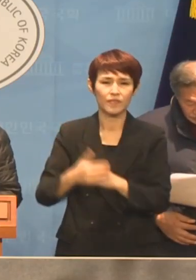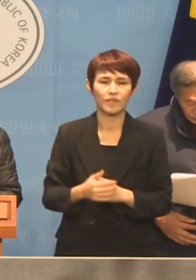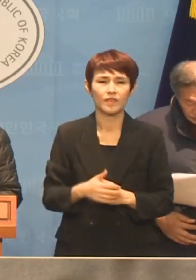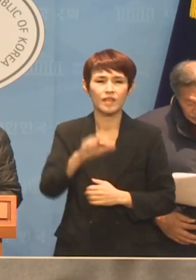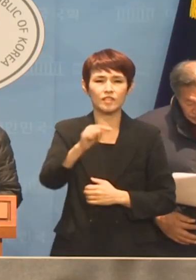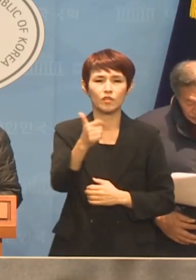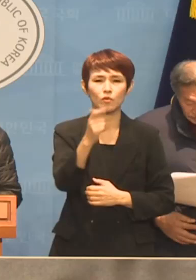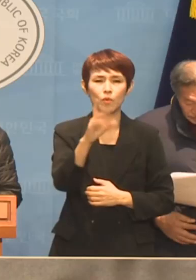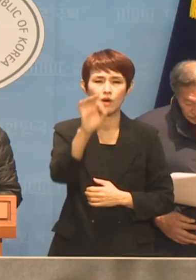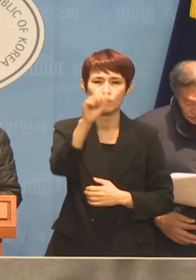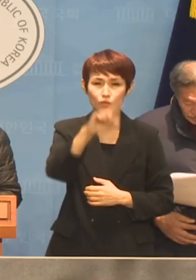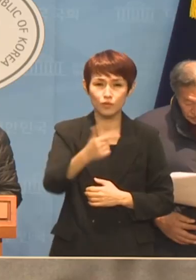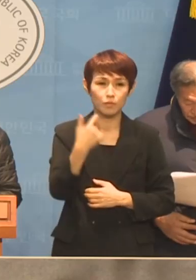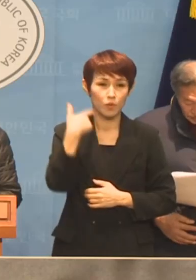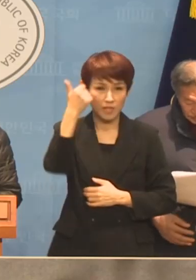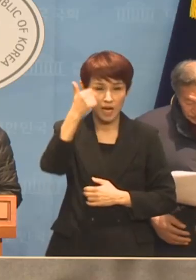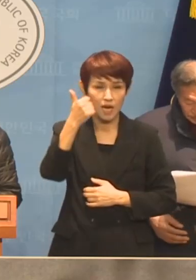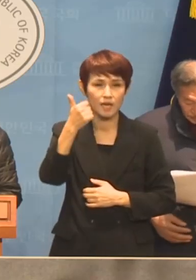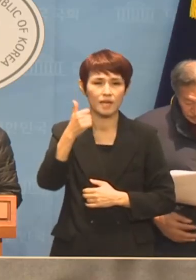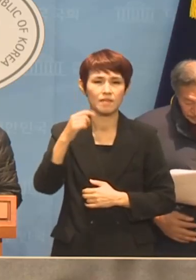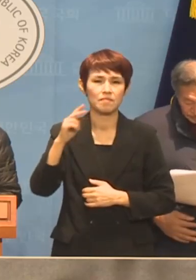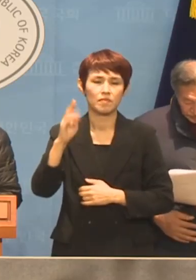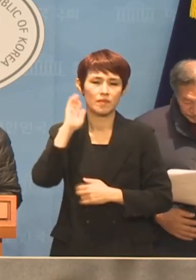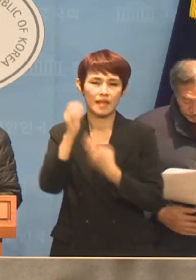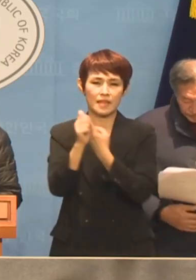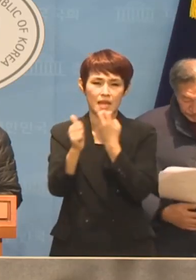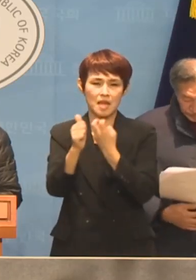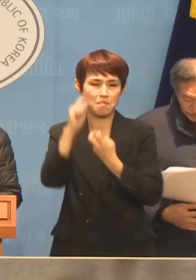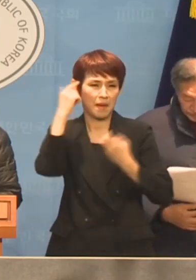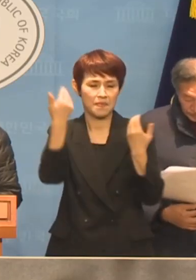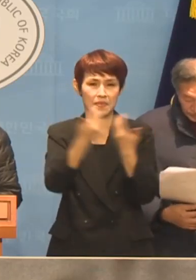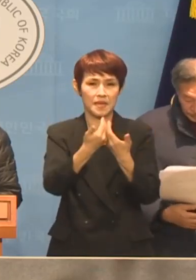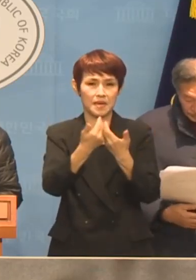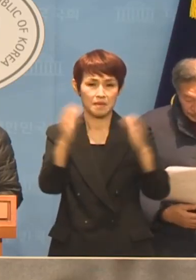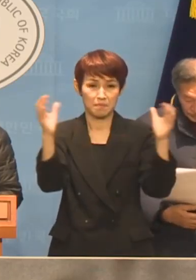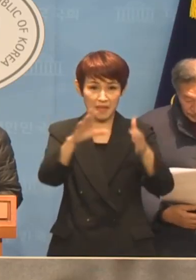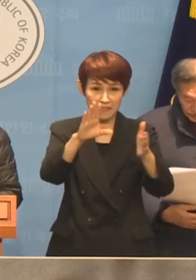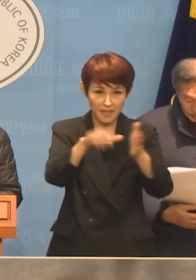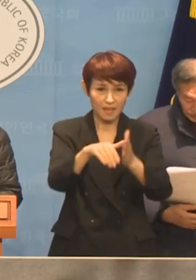목사가 주최한 탄핵 반대 집회에서 저와 여러분들은